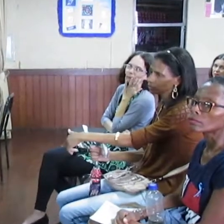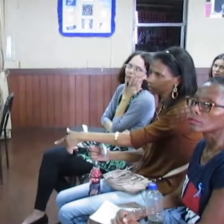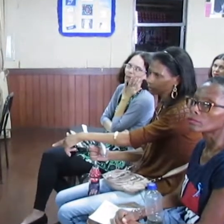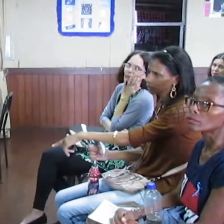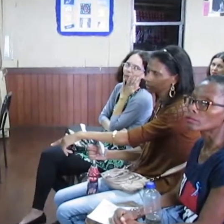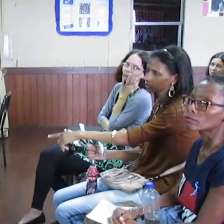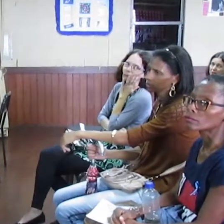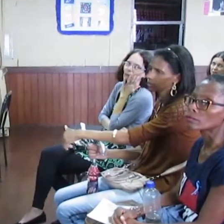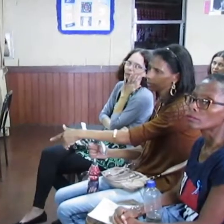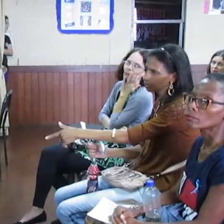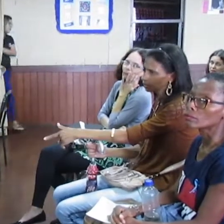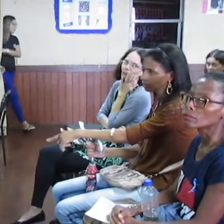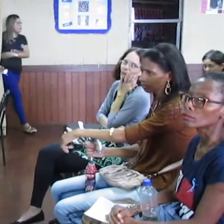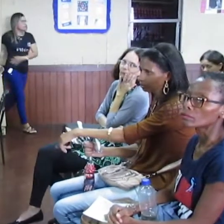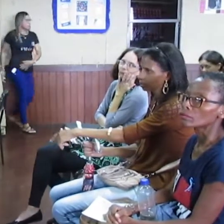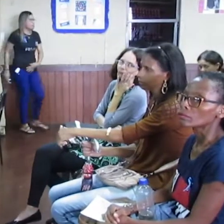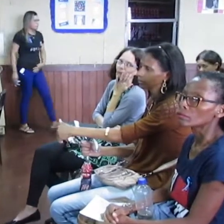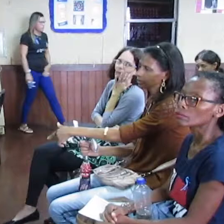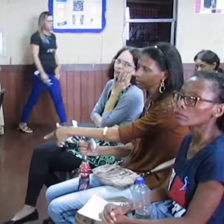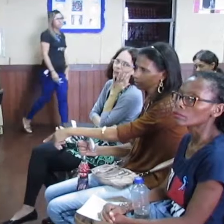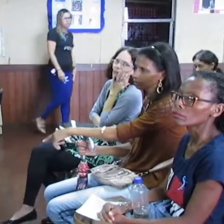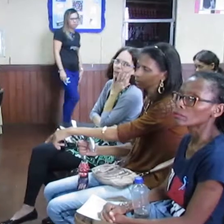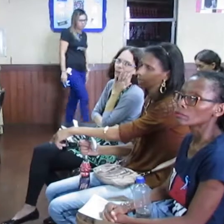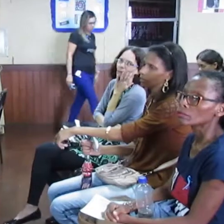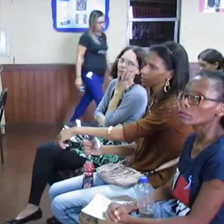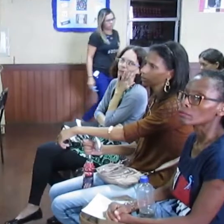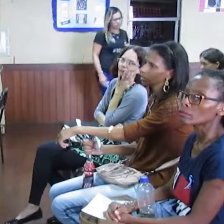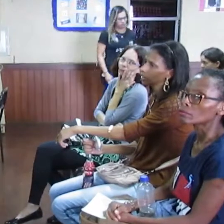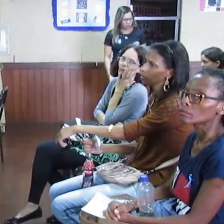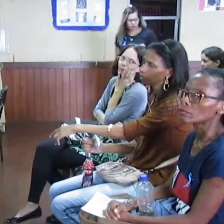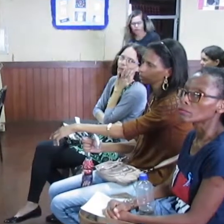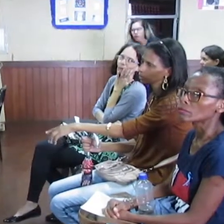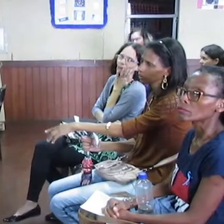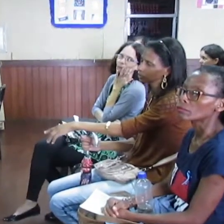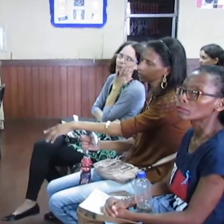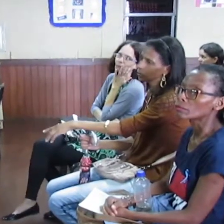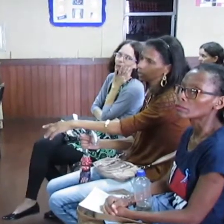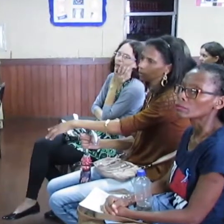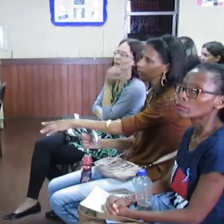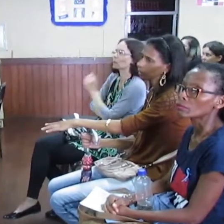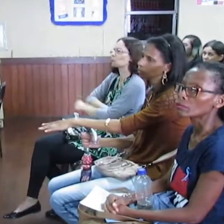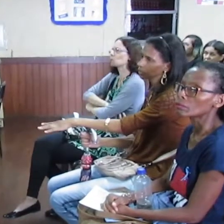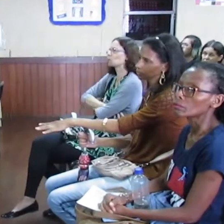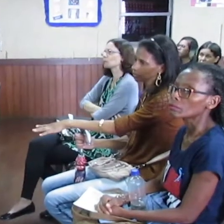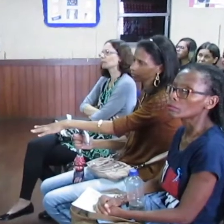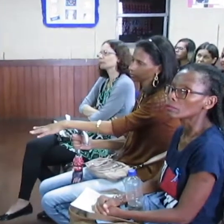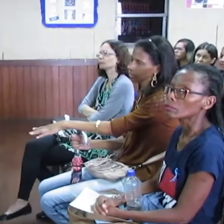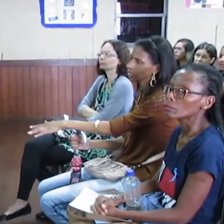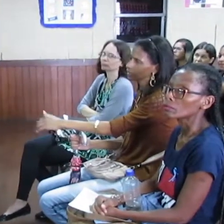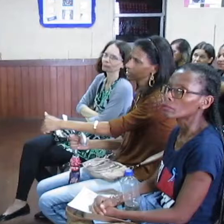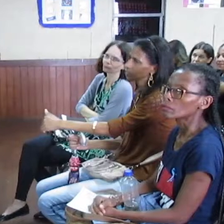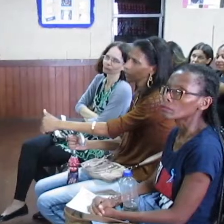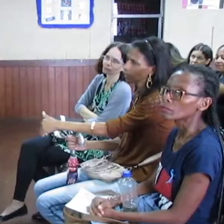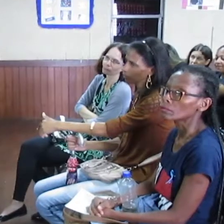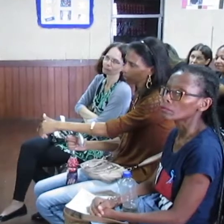existe profissional, que existe a lei que dá direito a ele estar exercendo, mas só que é uma forma excludente também, porque não há comunicação.